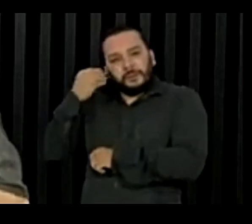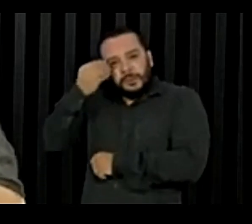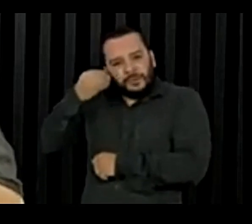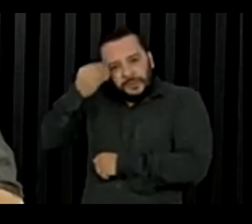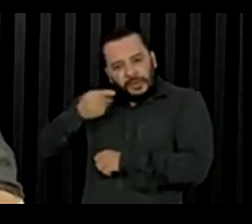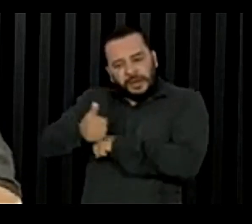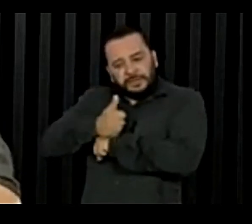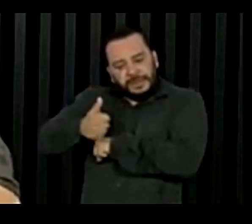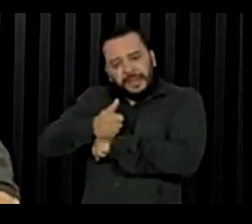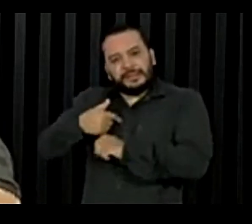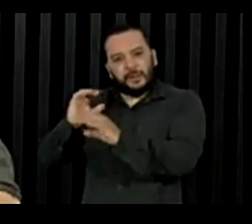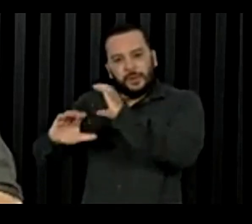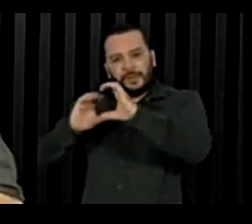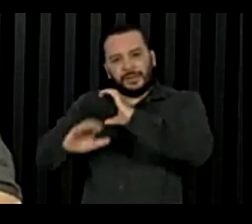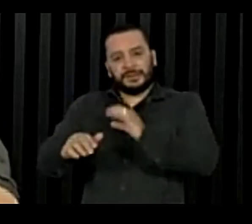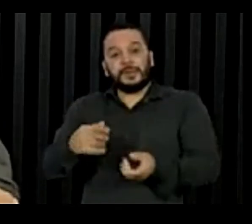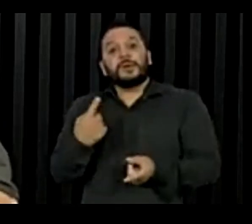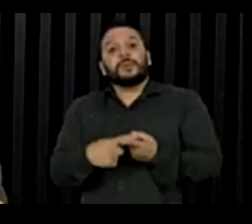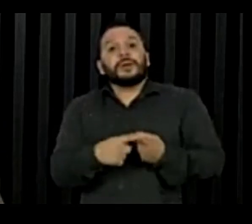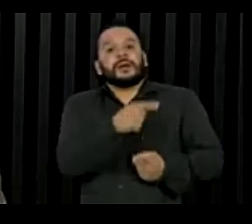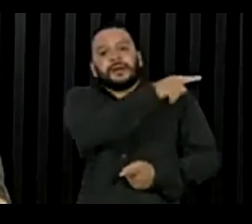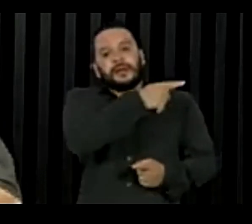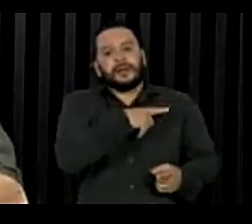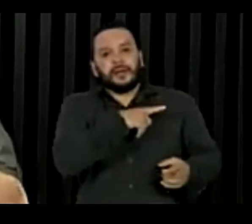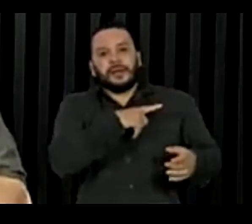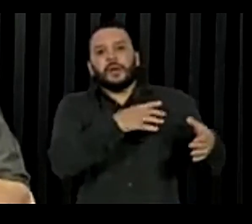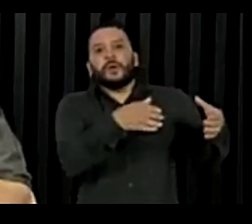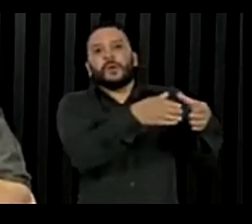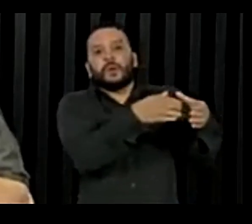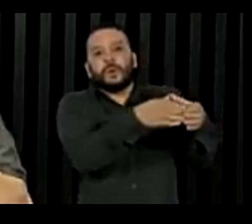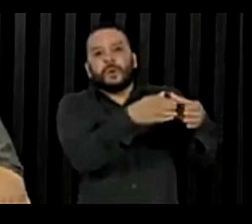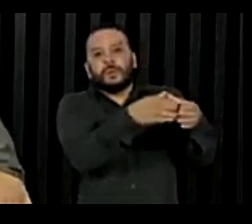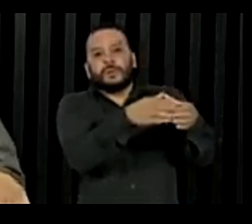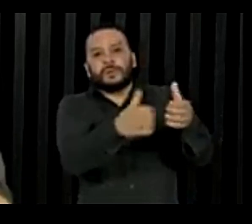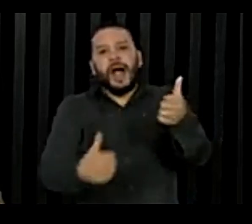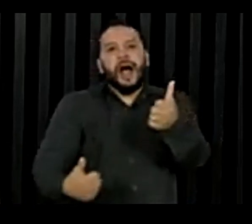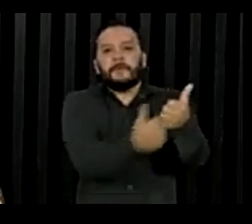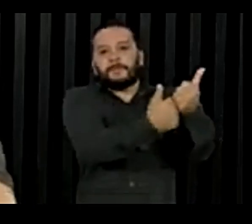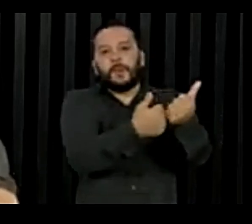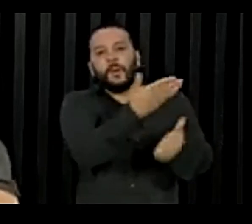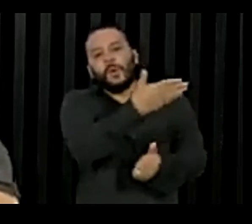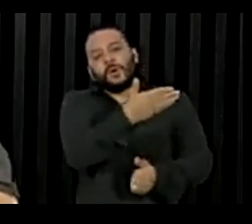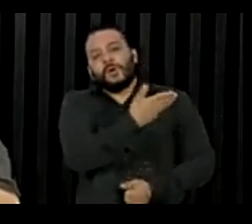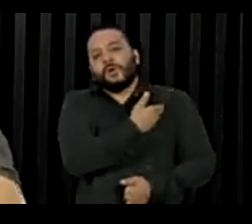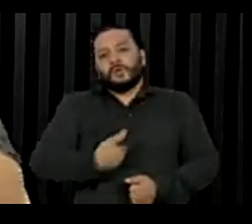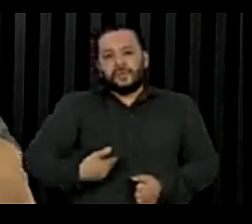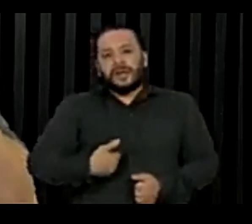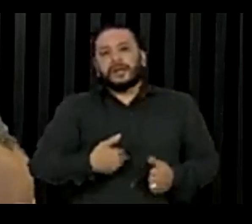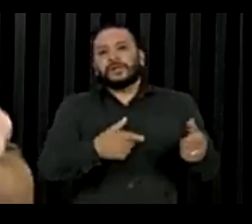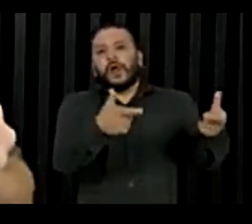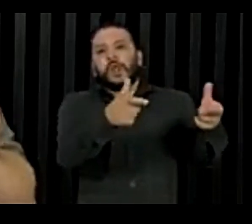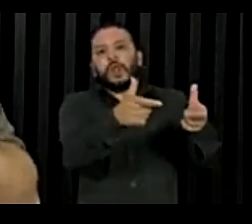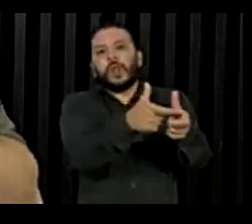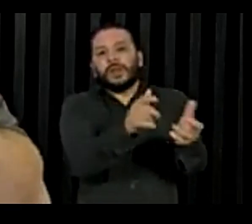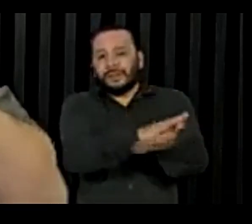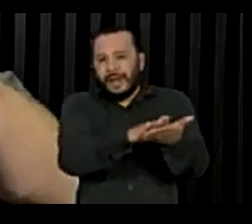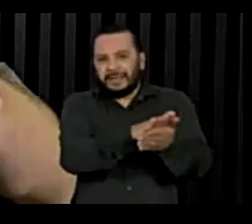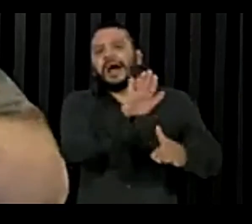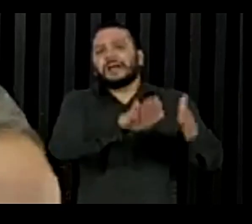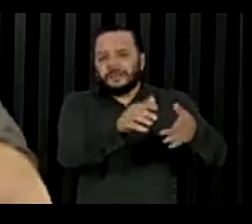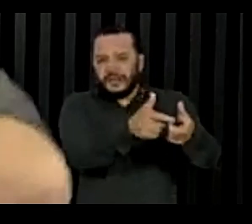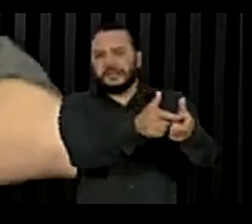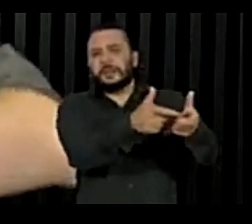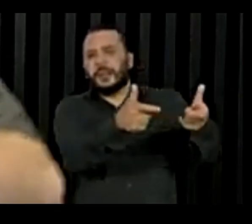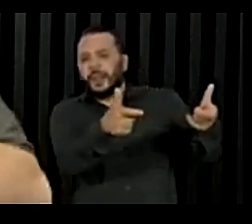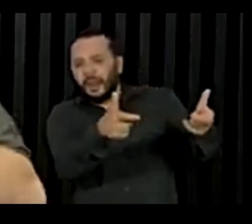por que a base de apoio ao governo não se abala, não diminui além dos 30%. Ela pode dar um beijo ali nos